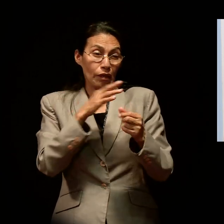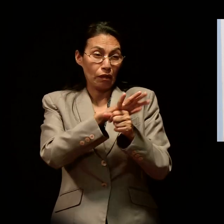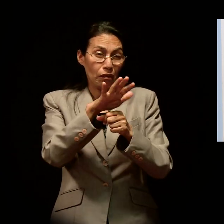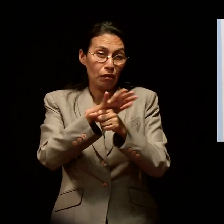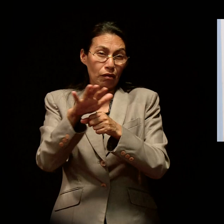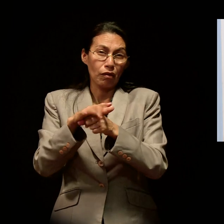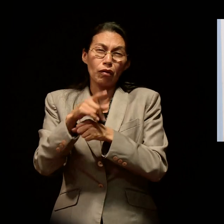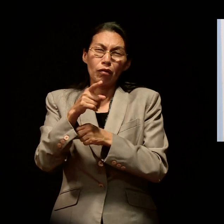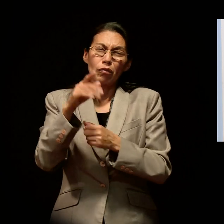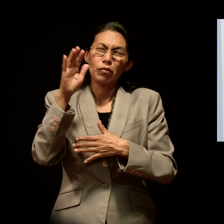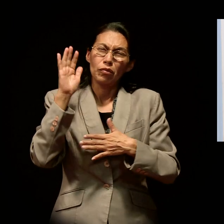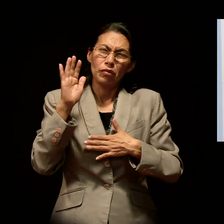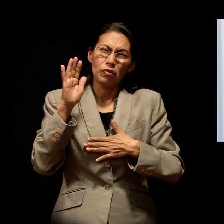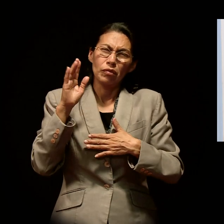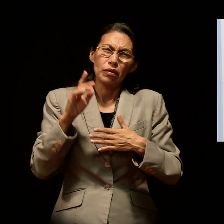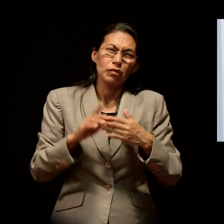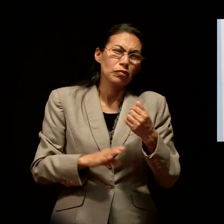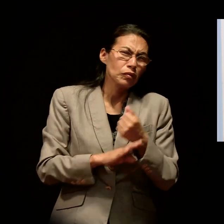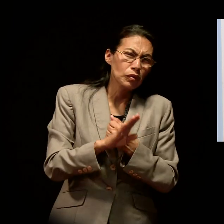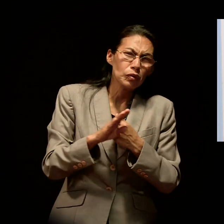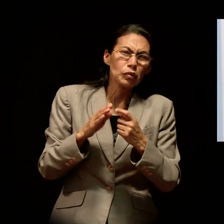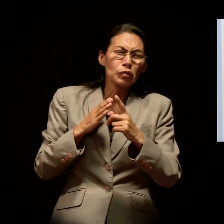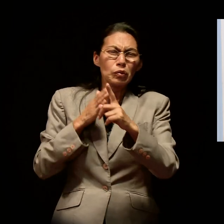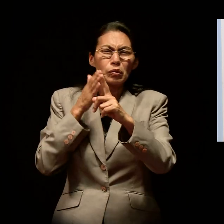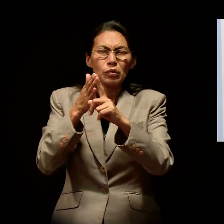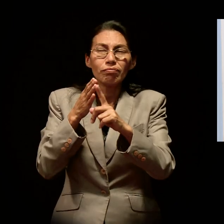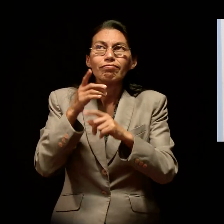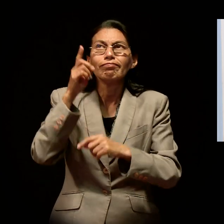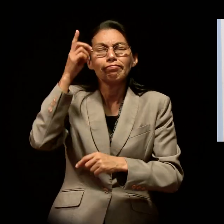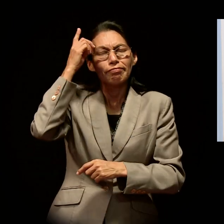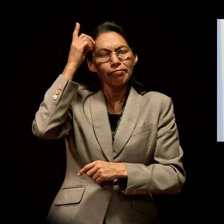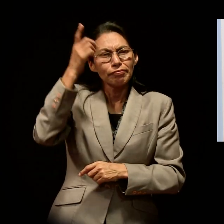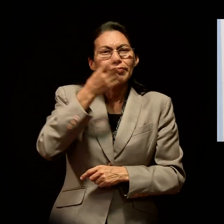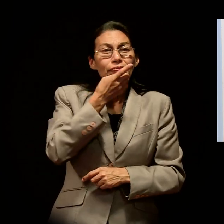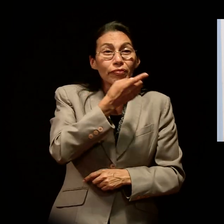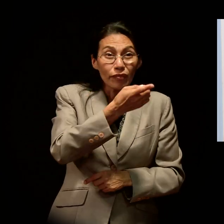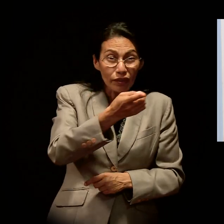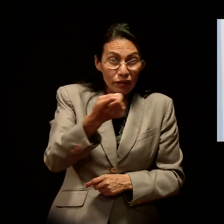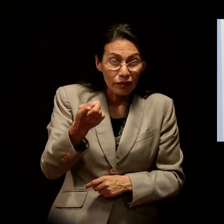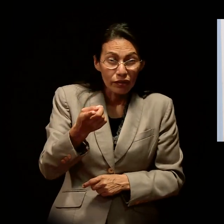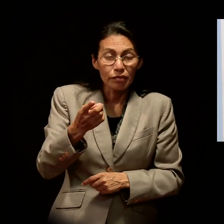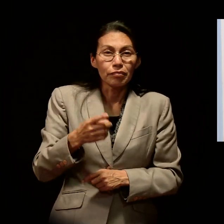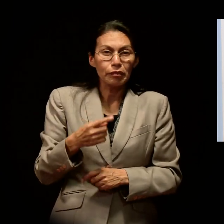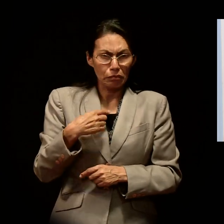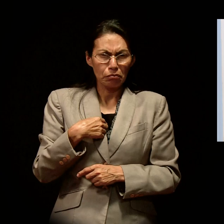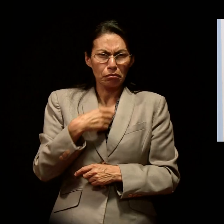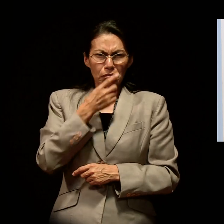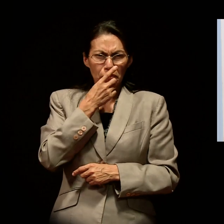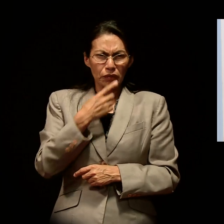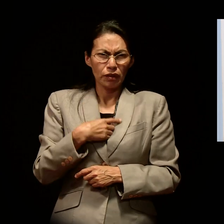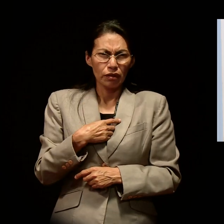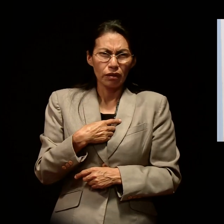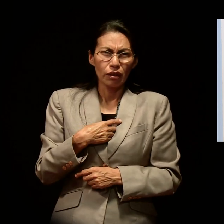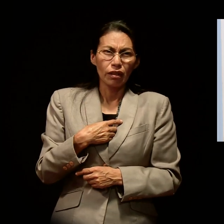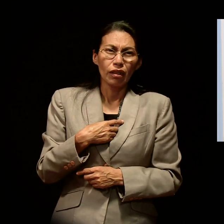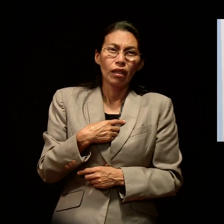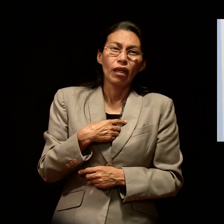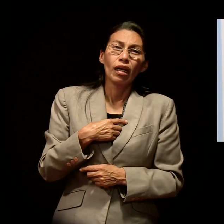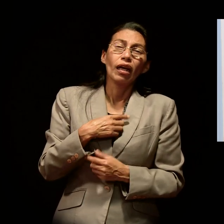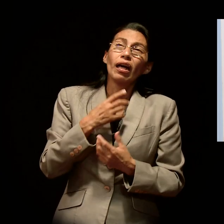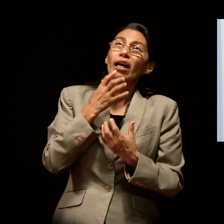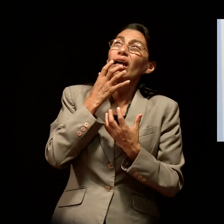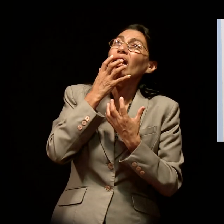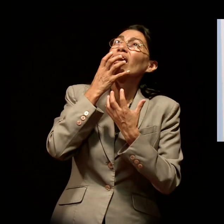Dios pidiéndote que tú hagas algo para que soluciones tu necesidad estos problemas tus desafíos